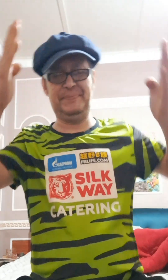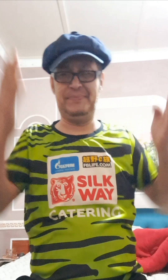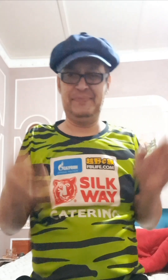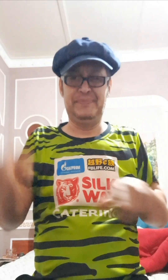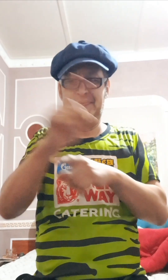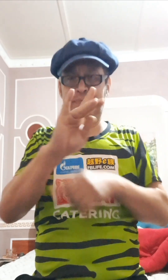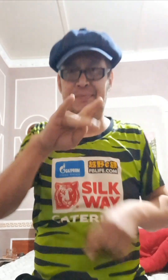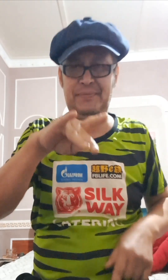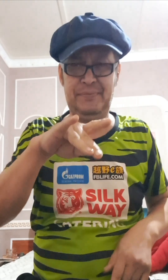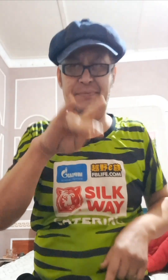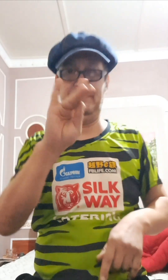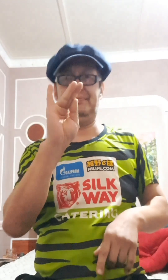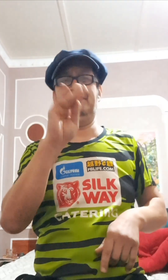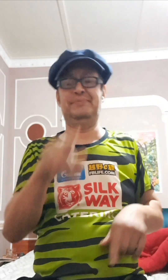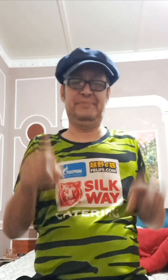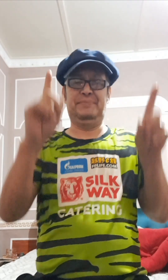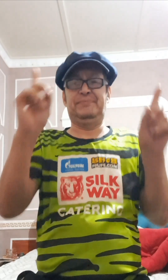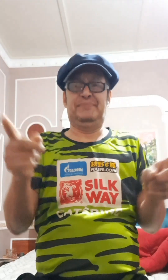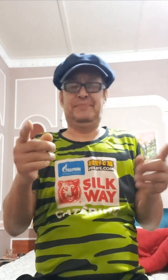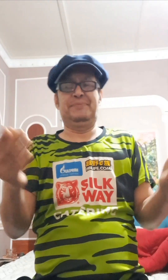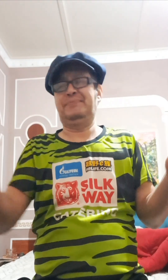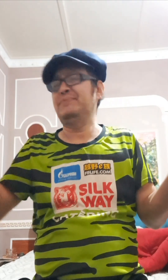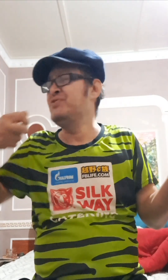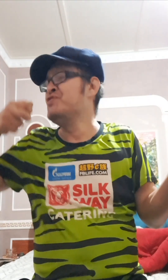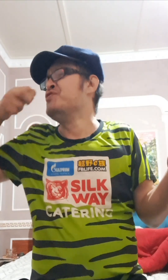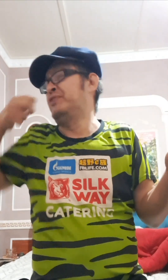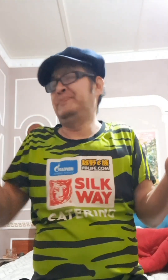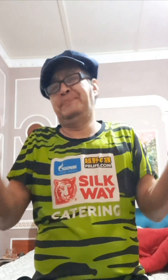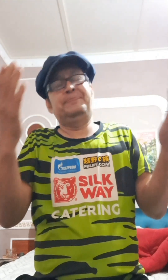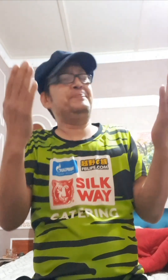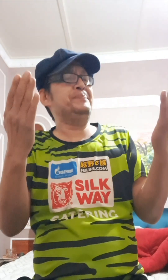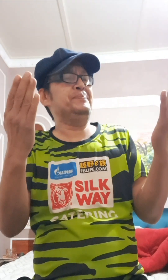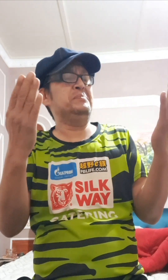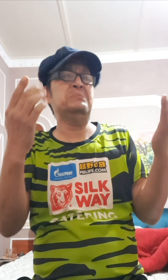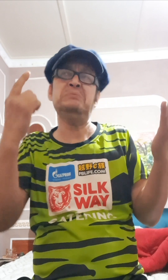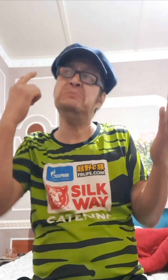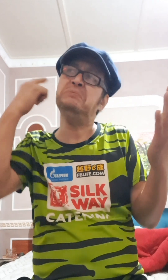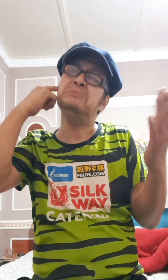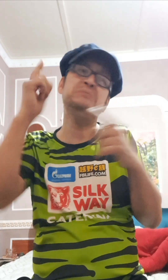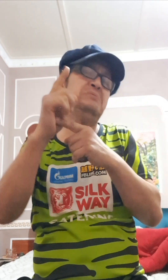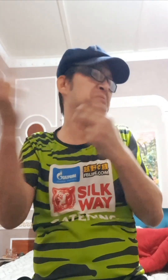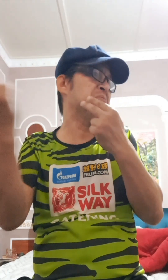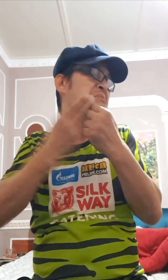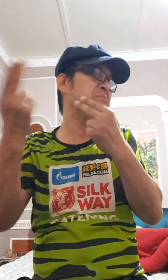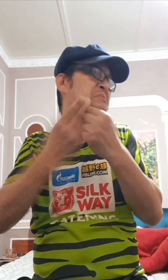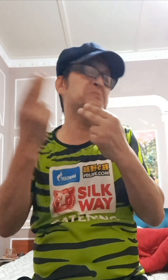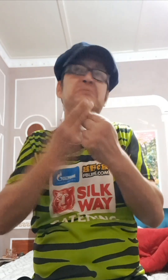posible. Observé cómo los empleados rodaban los barriles hacia una máquina donde una llama abierta quema una capa de carbón en el